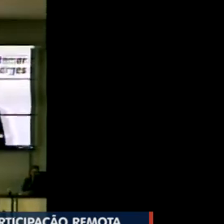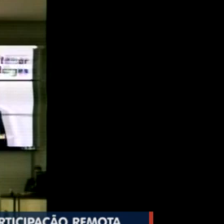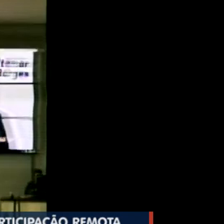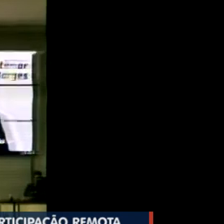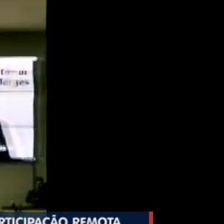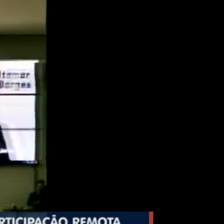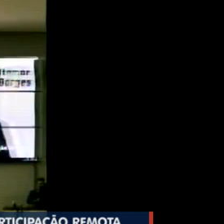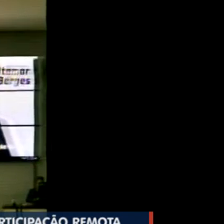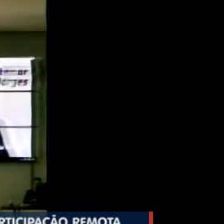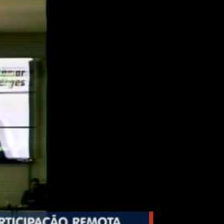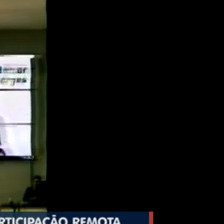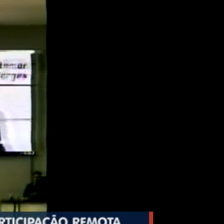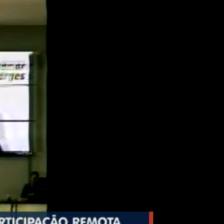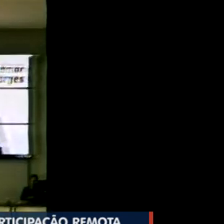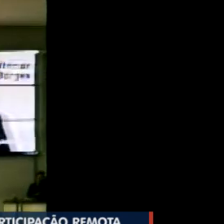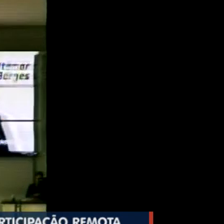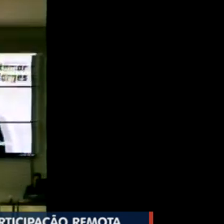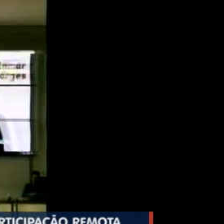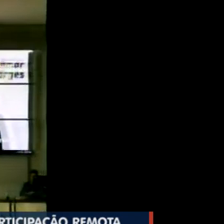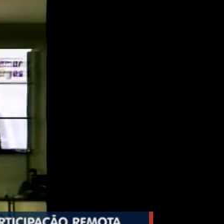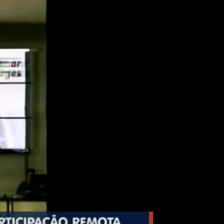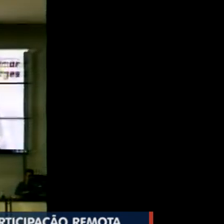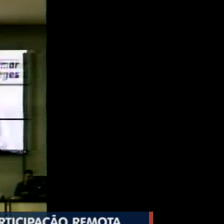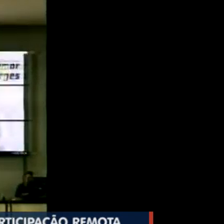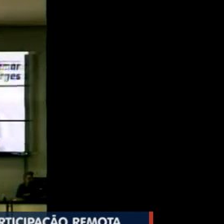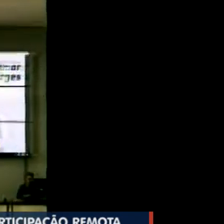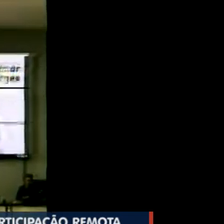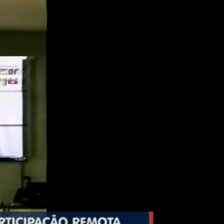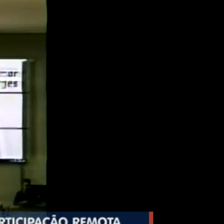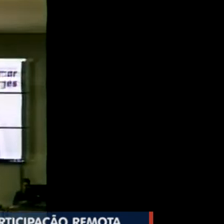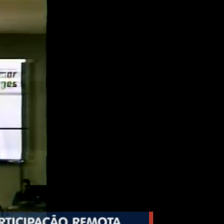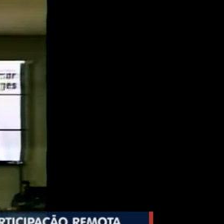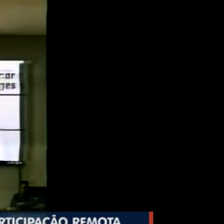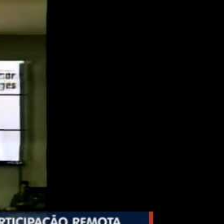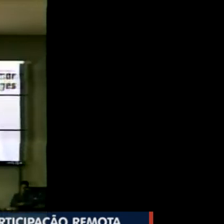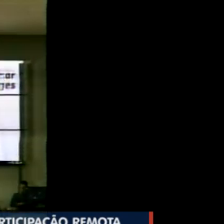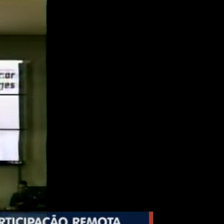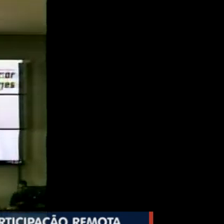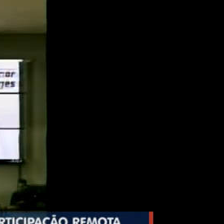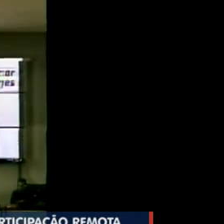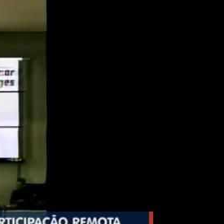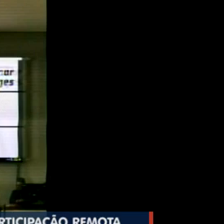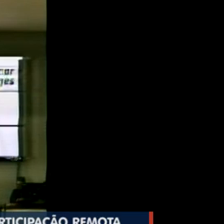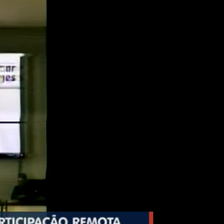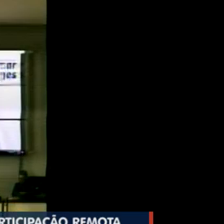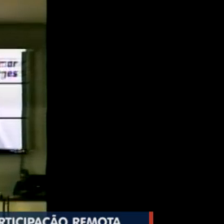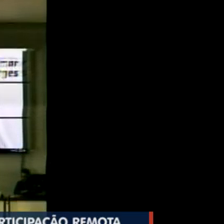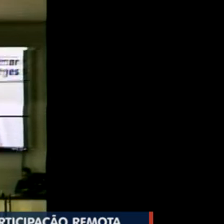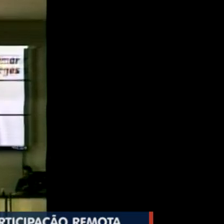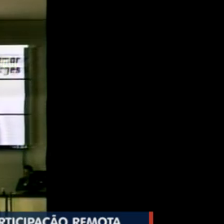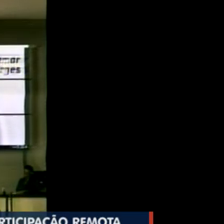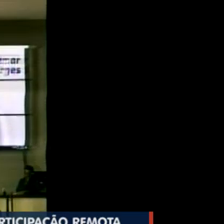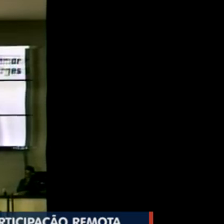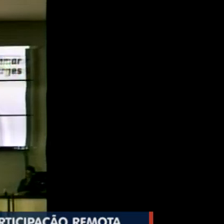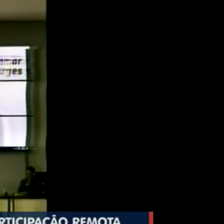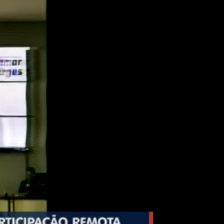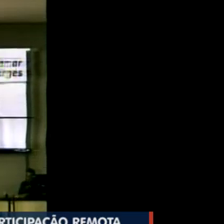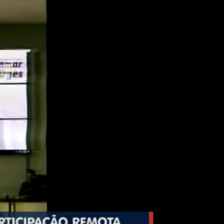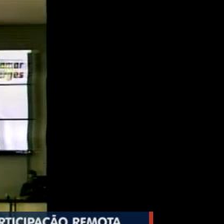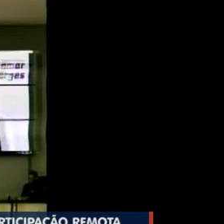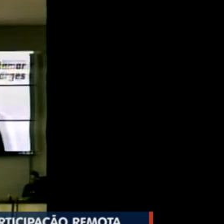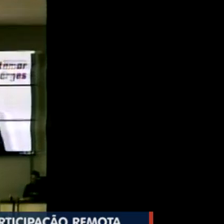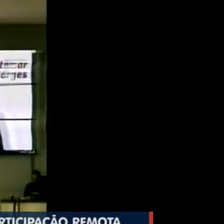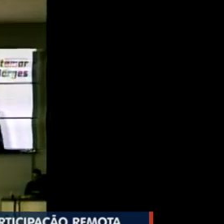esporte que vai direto pra promoção de eventos ou de atenção